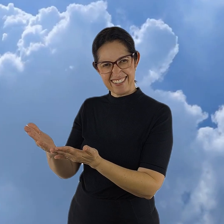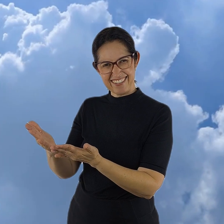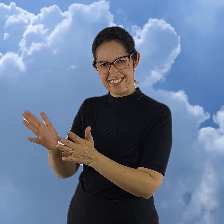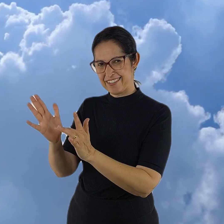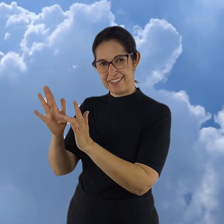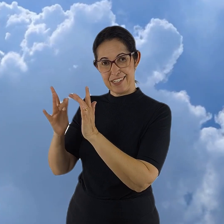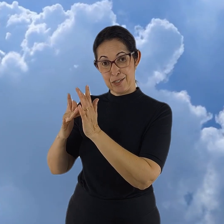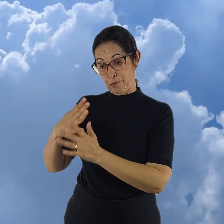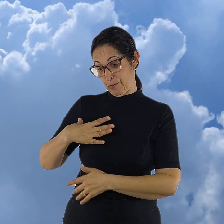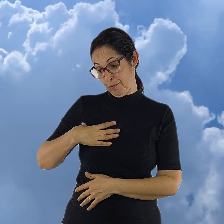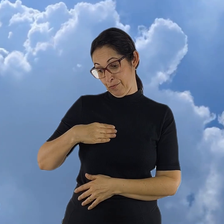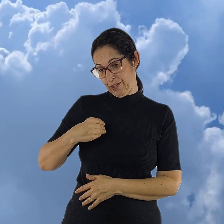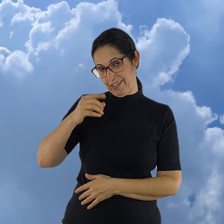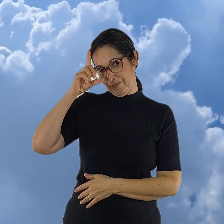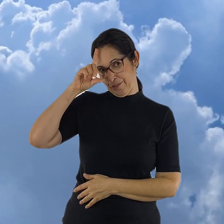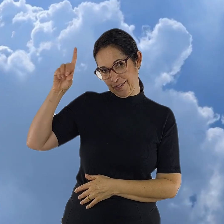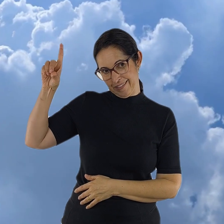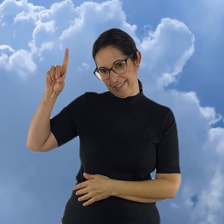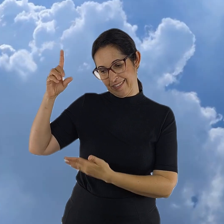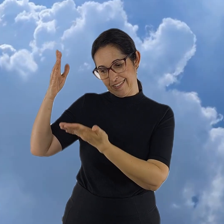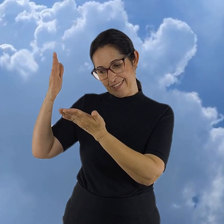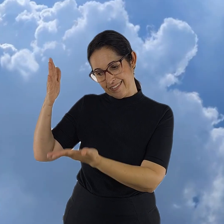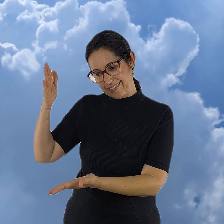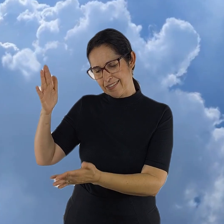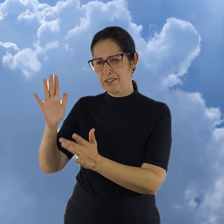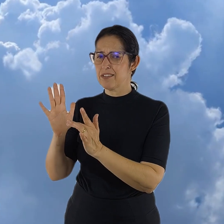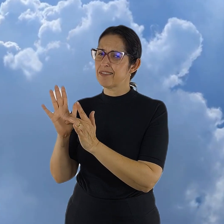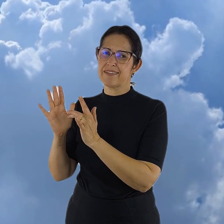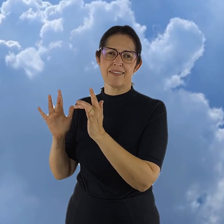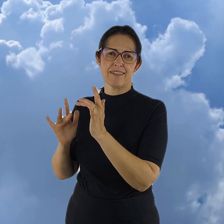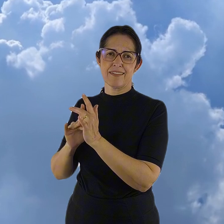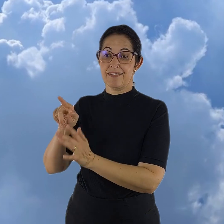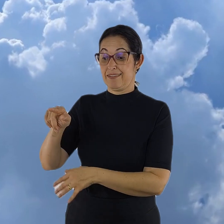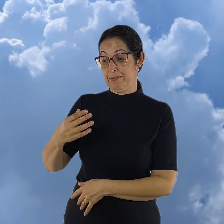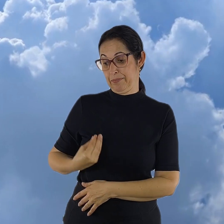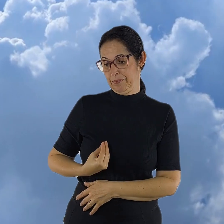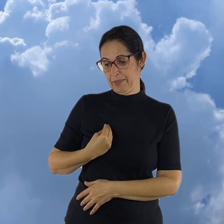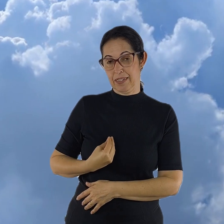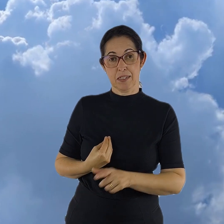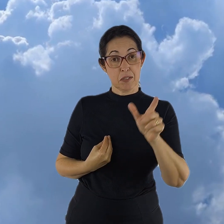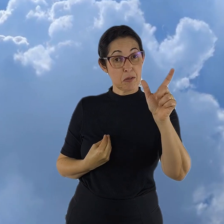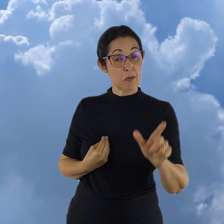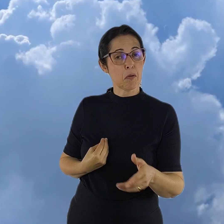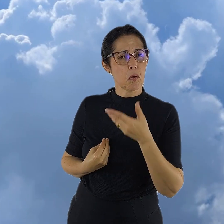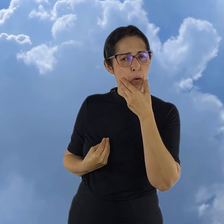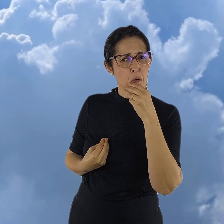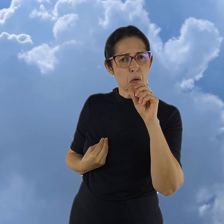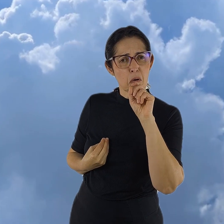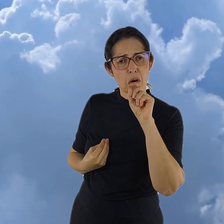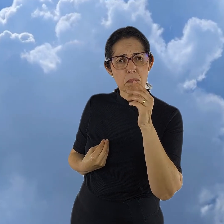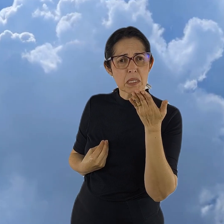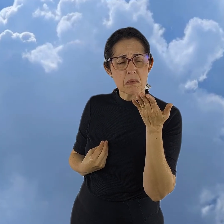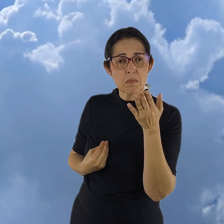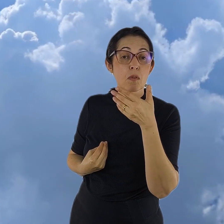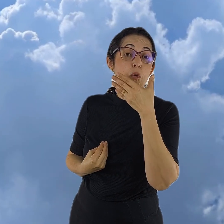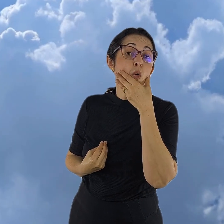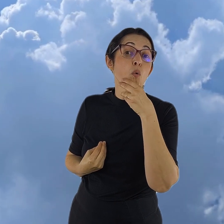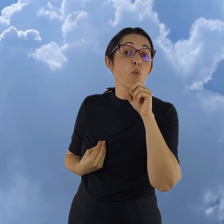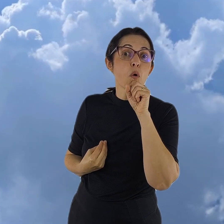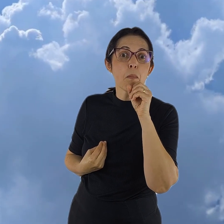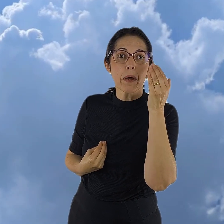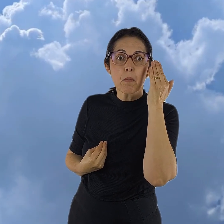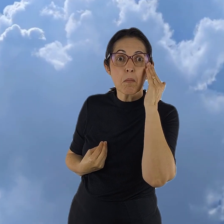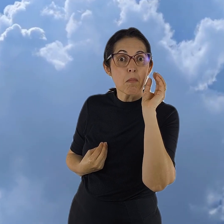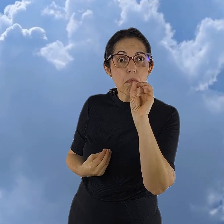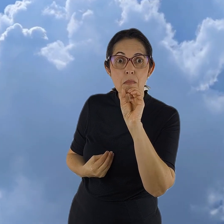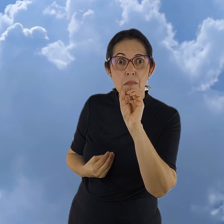o Filho de Deus Pai, o Filho do seu amor. Ele diz uma frase para Jesus que